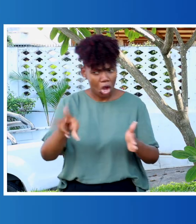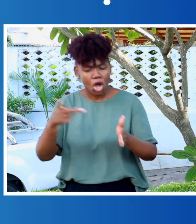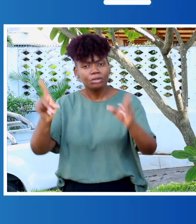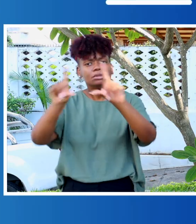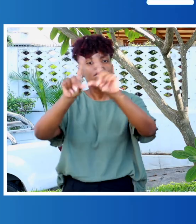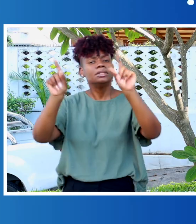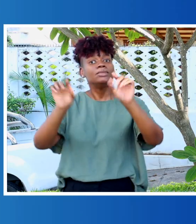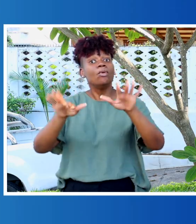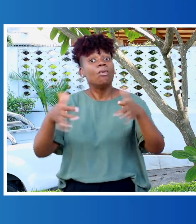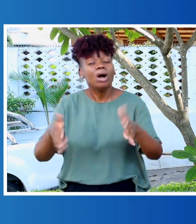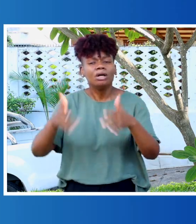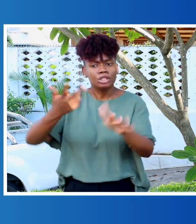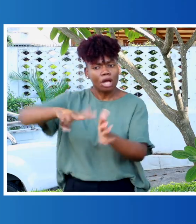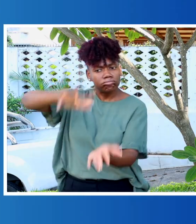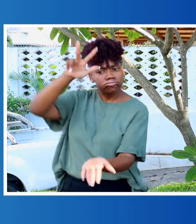da sua condição.